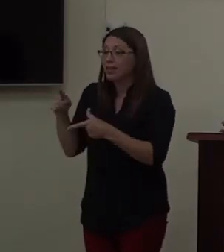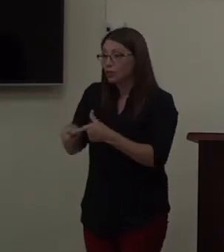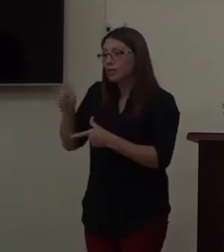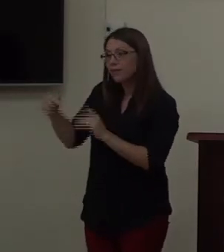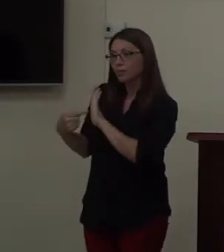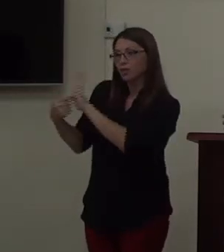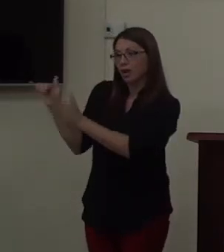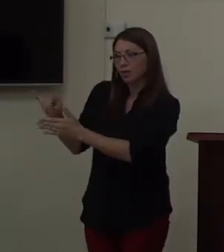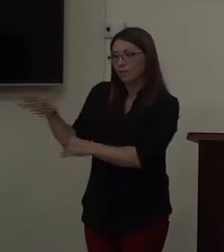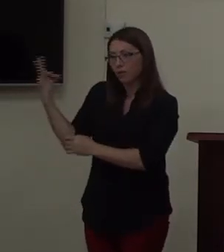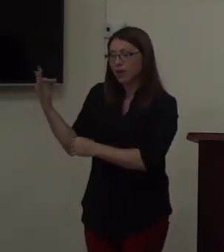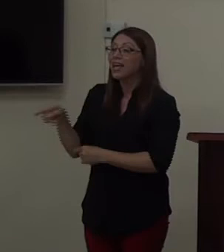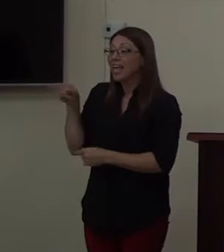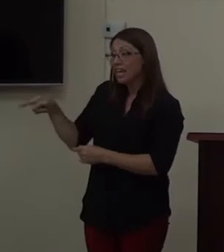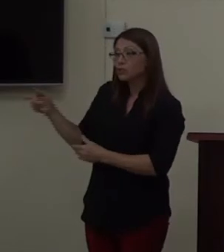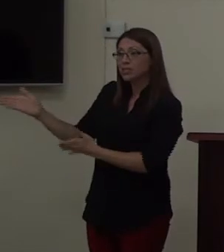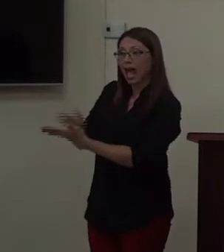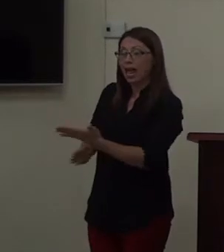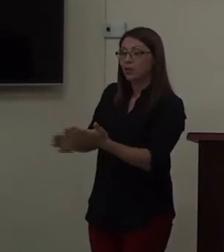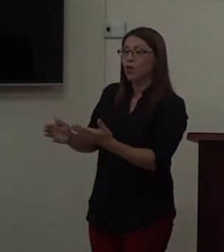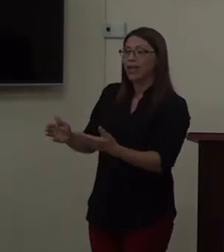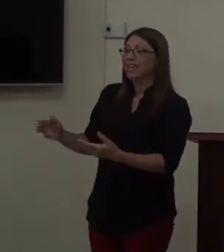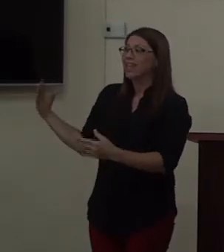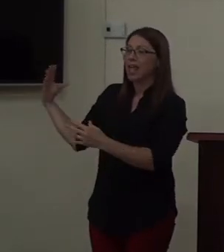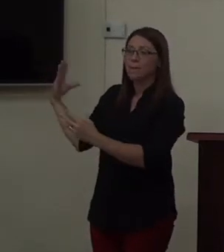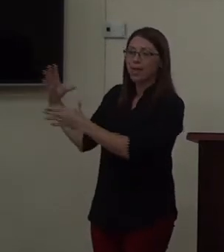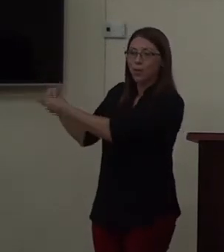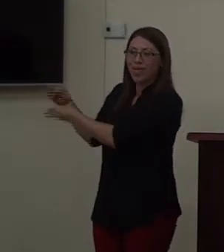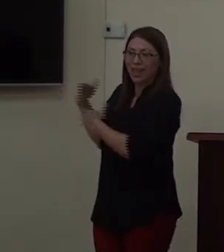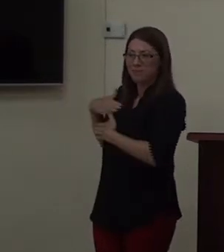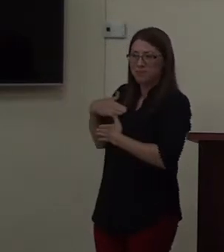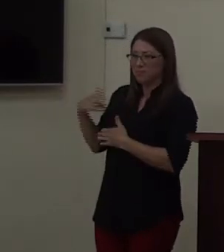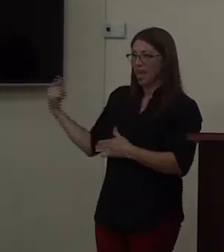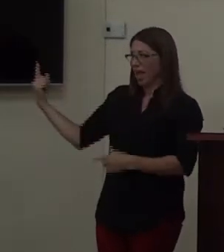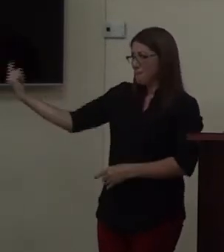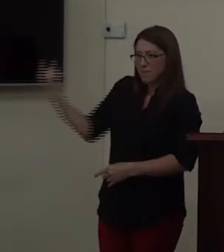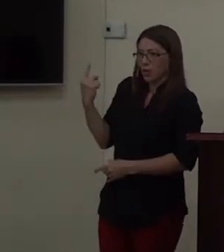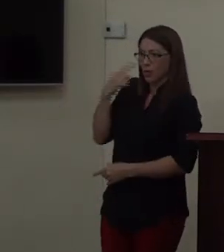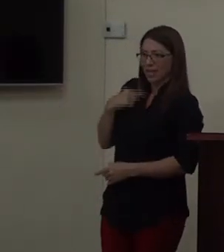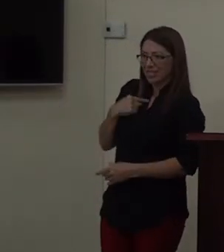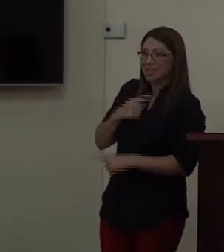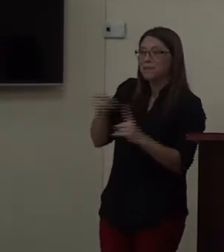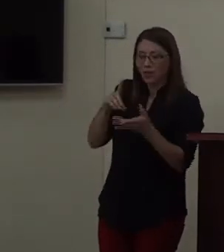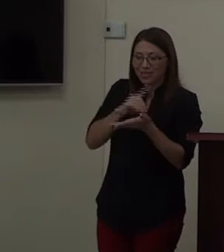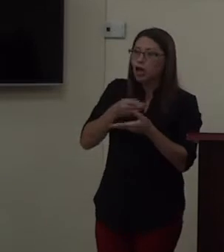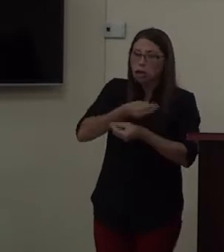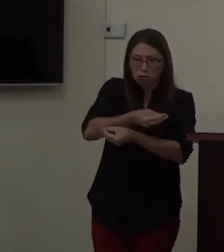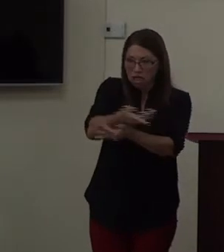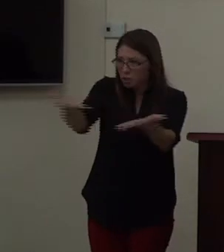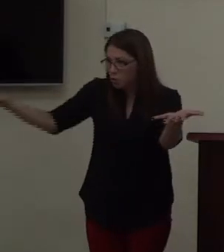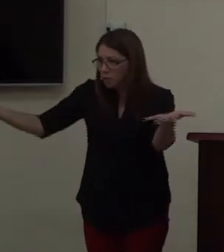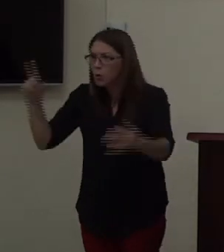Eso es algo que me cuentan a mí, no me lo llegan a decir, ¿verdad? Por ese diccionario se distribuye, etc. Llega una señora,